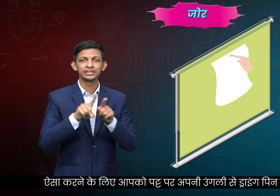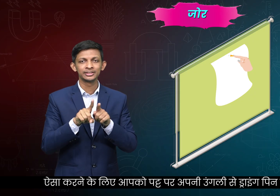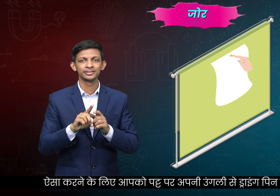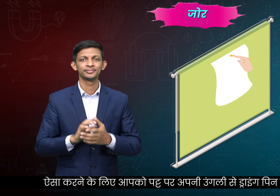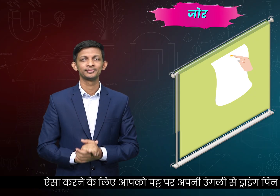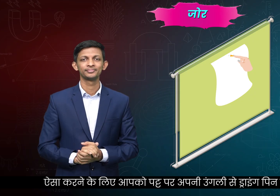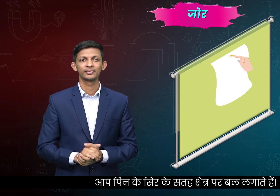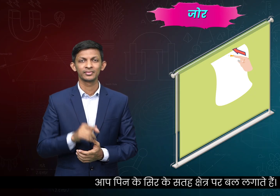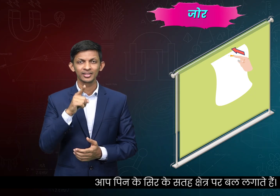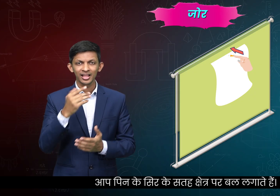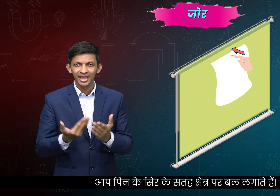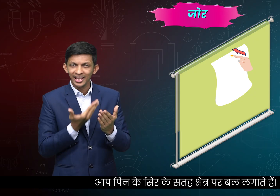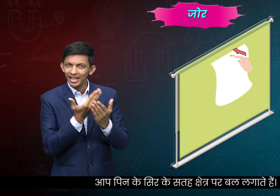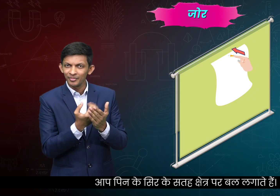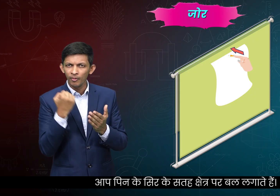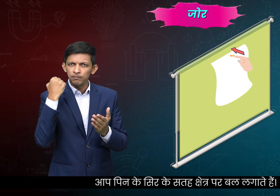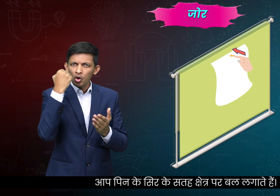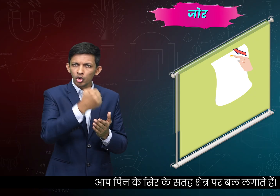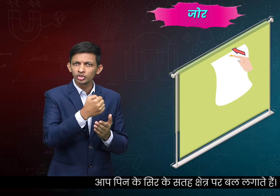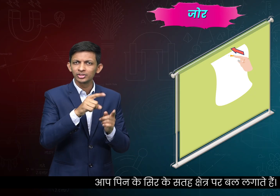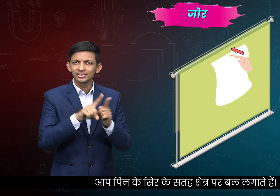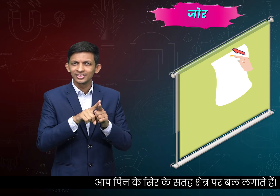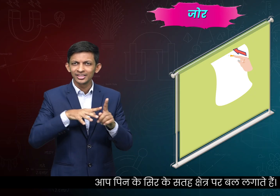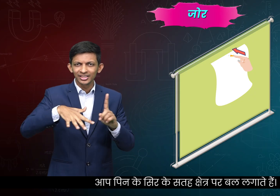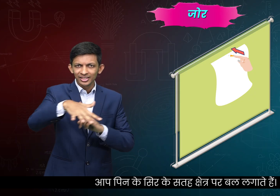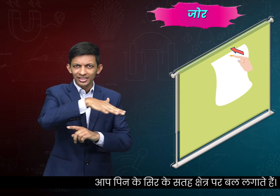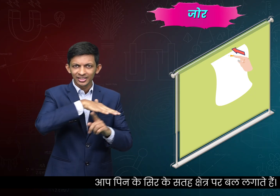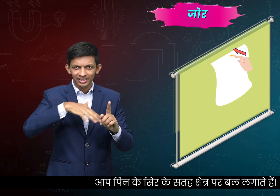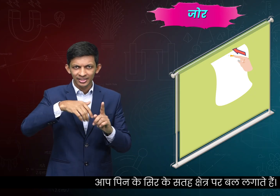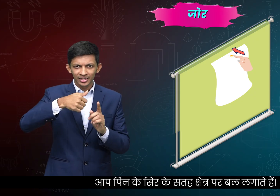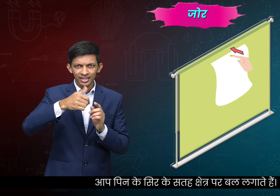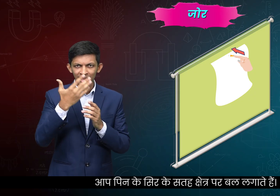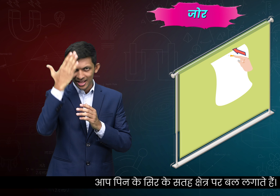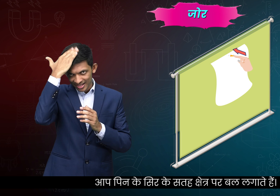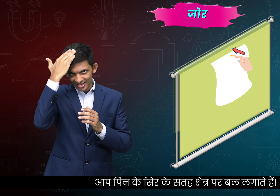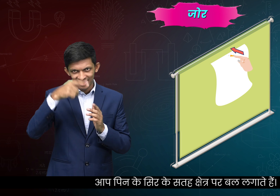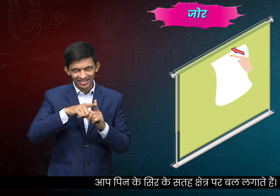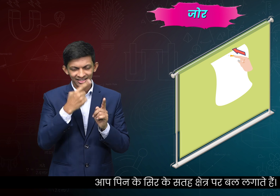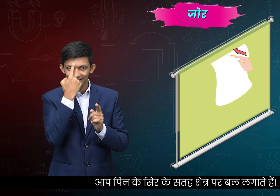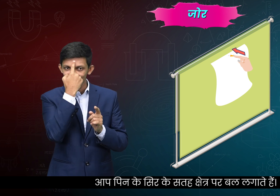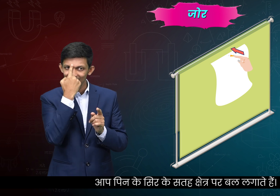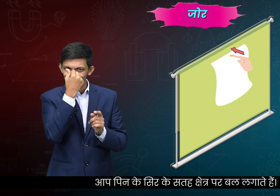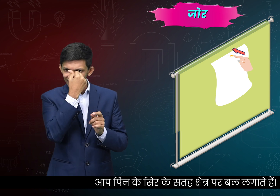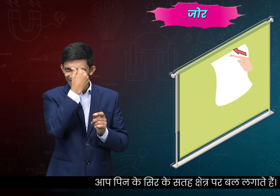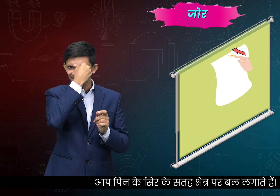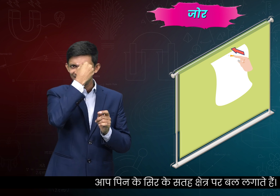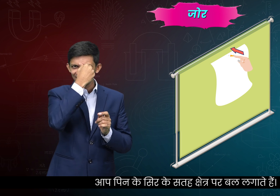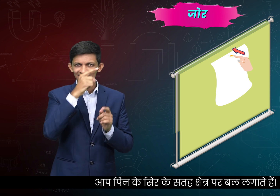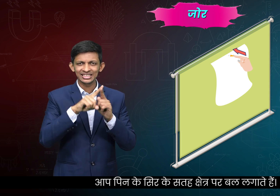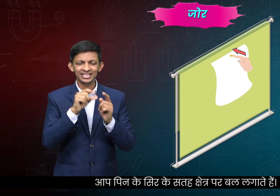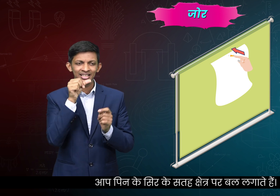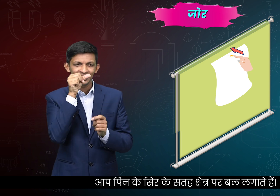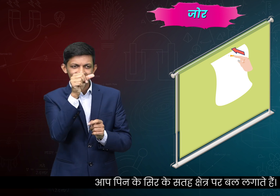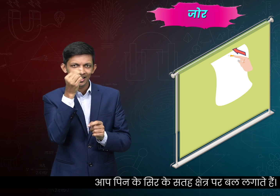होगी। आप पिन के सिर के सतह क्षेत्र पर बल लगाते